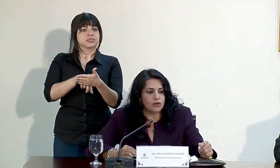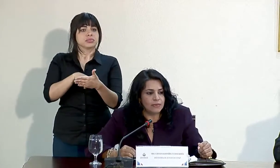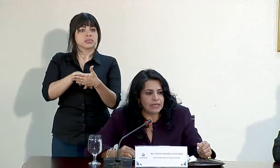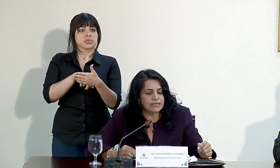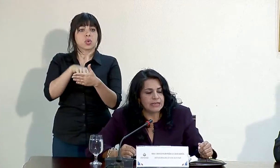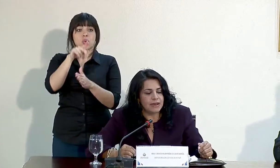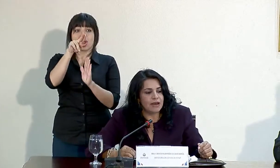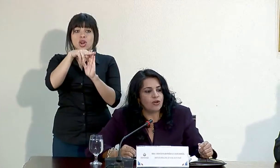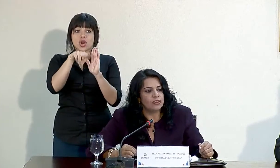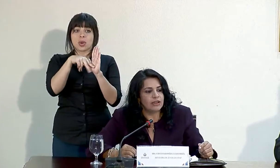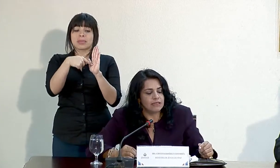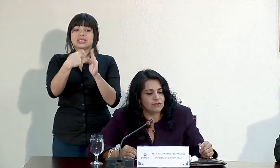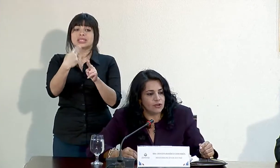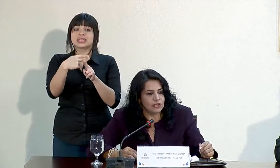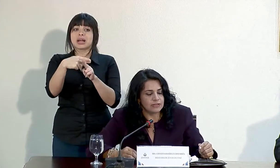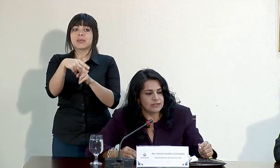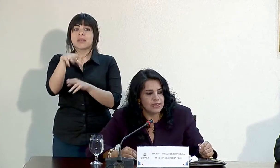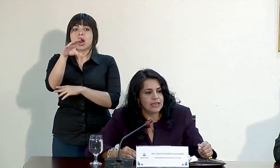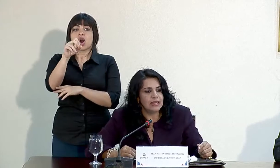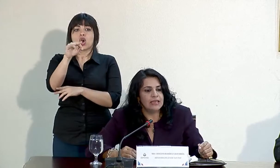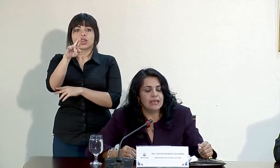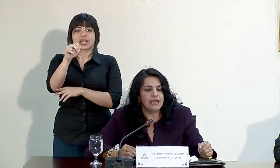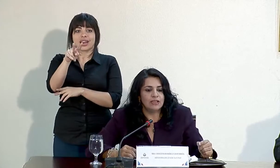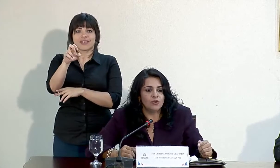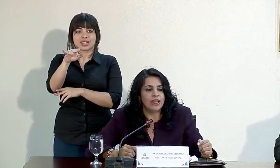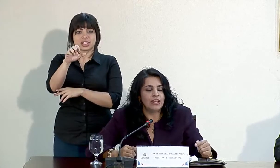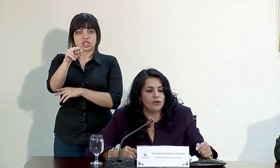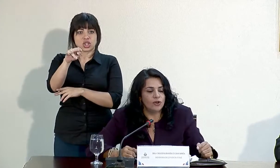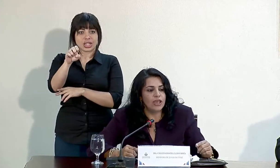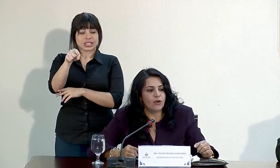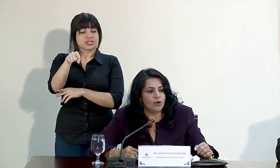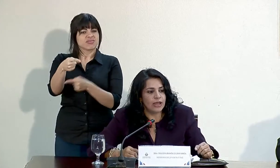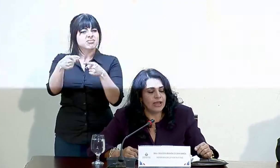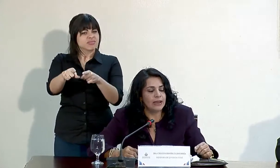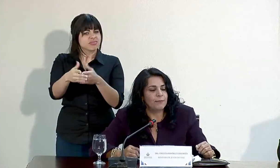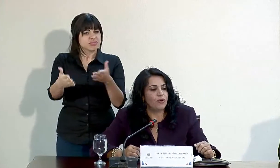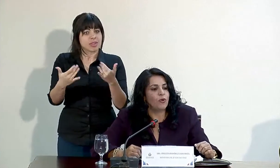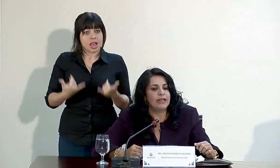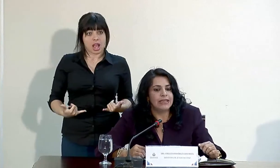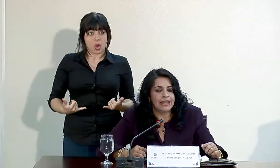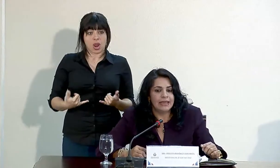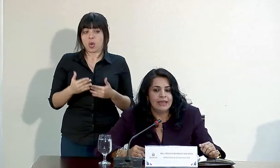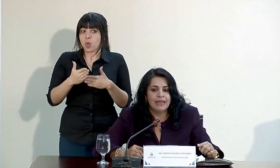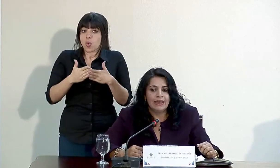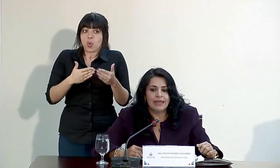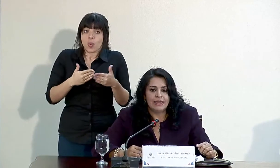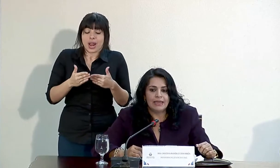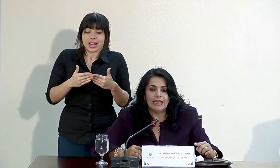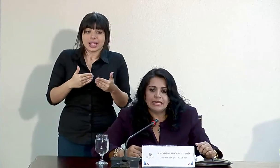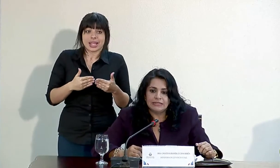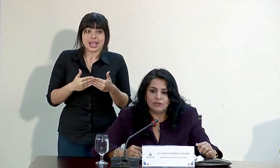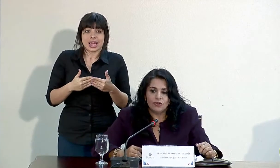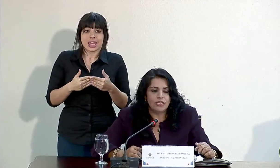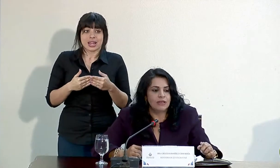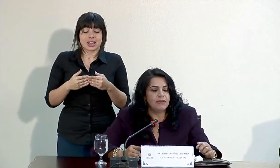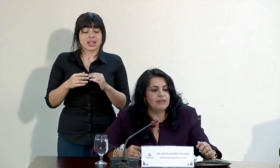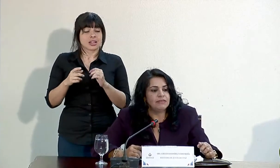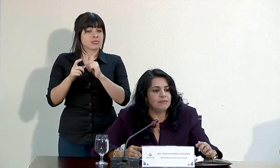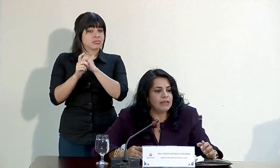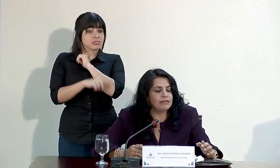una norma que se llamaba contravenciones y eso generó que ahora por cualquier